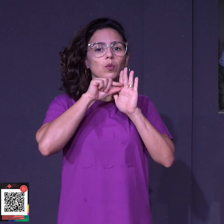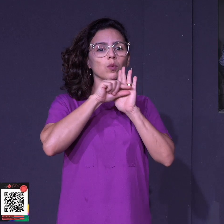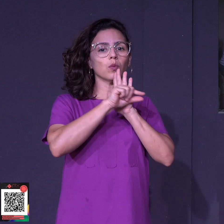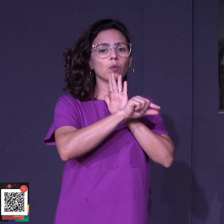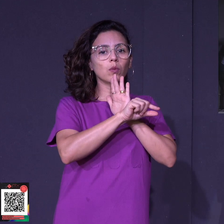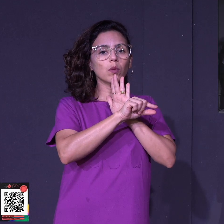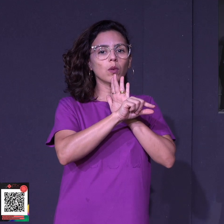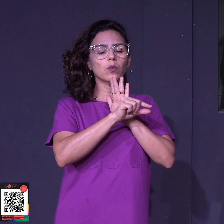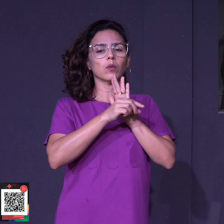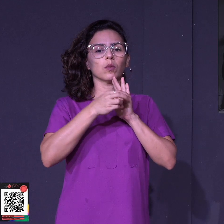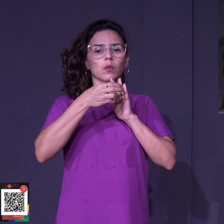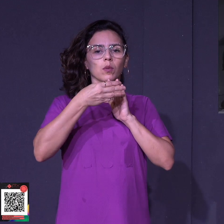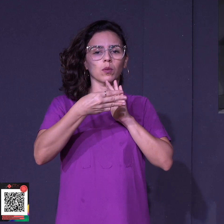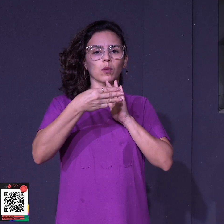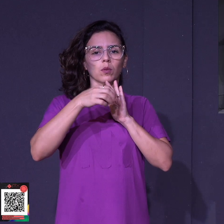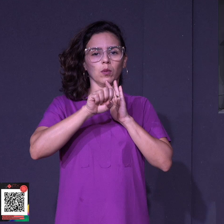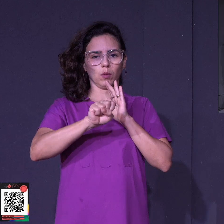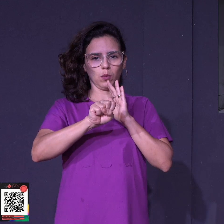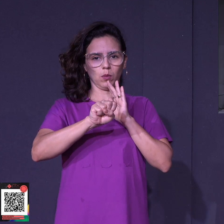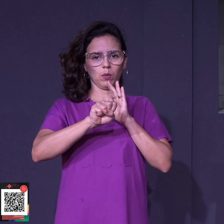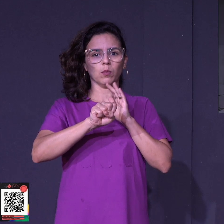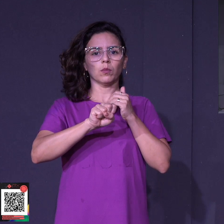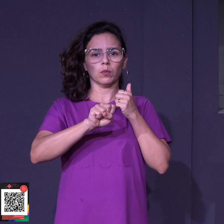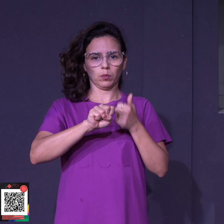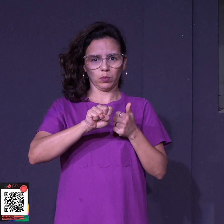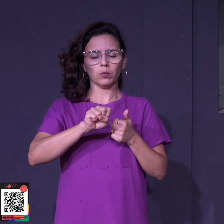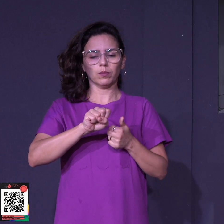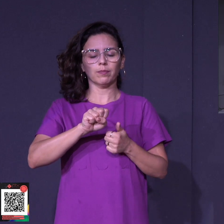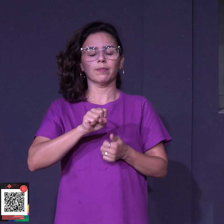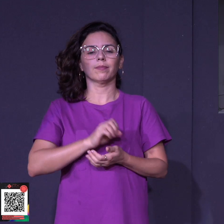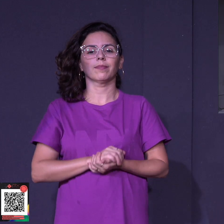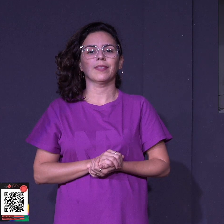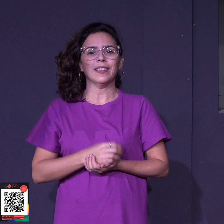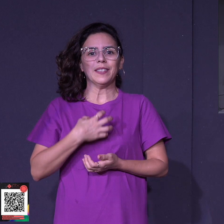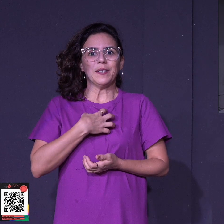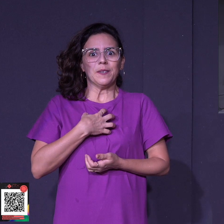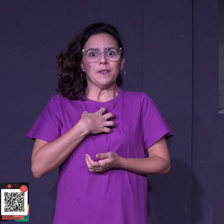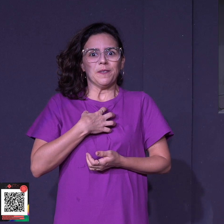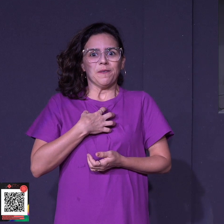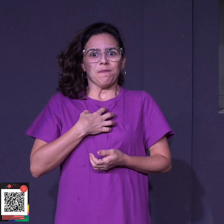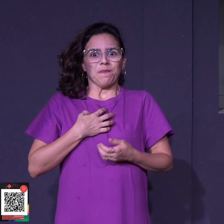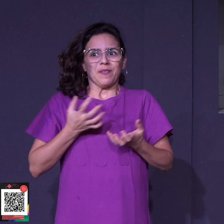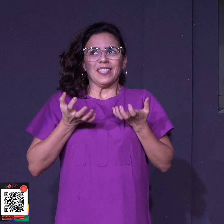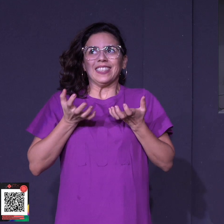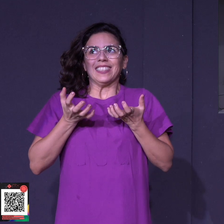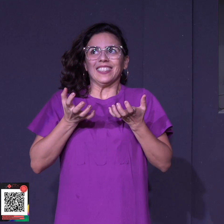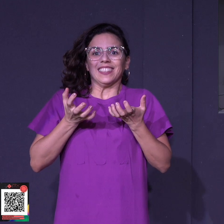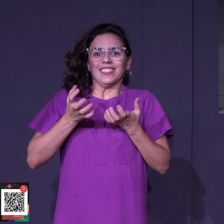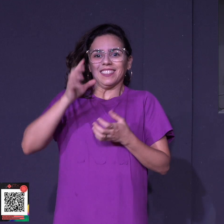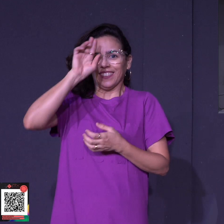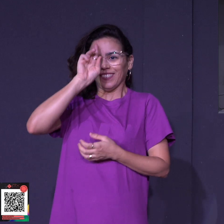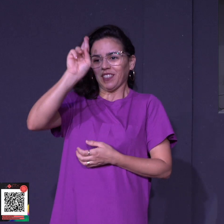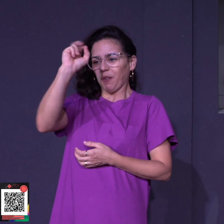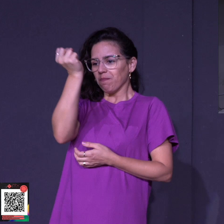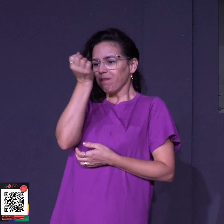Minha ardente expectativa é que Deus nos revele a sua palavra nessa noite e nesse lugar. A sua também,